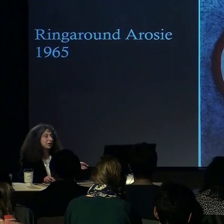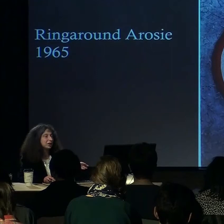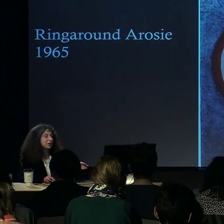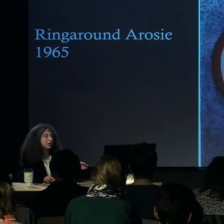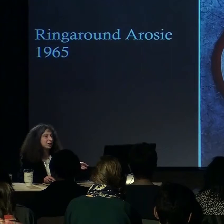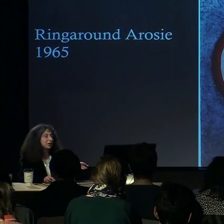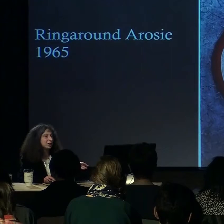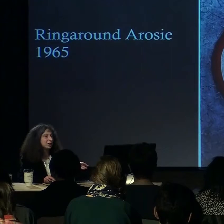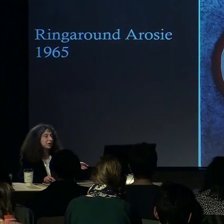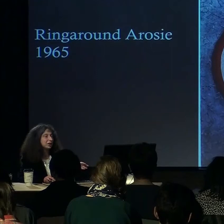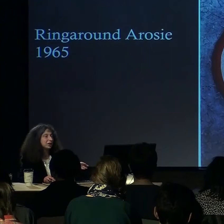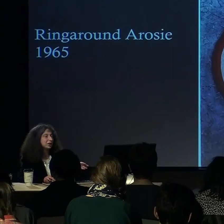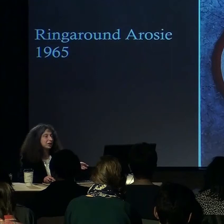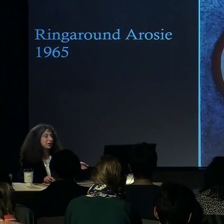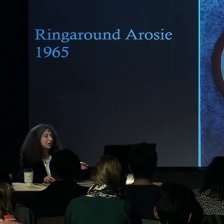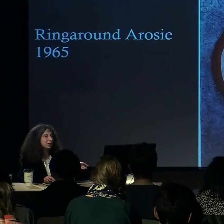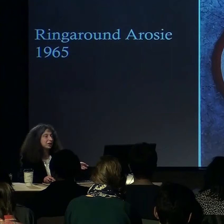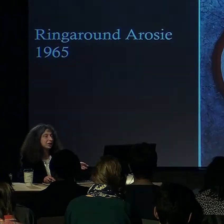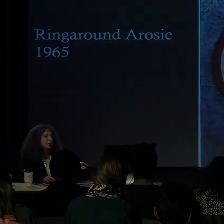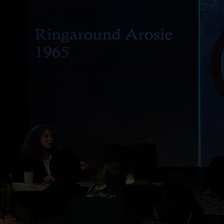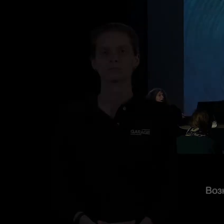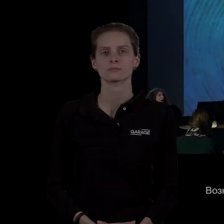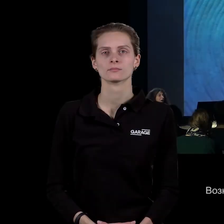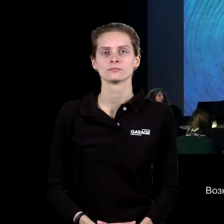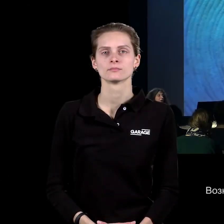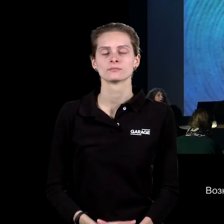серого цвета, напоминает поцарапанную бетонную поверхность.